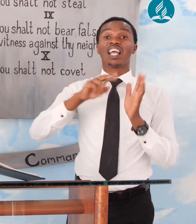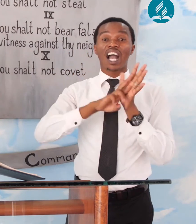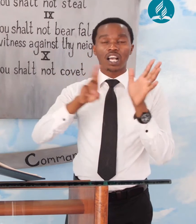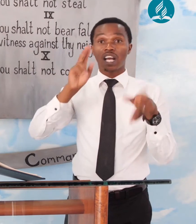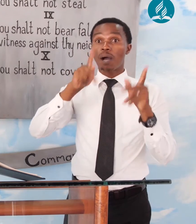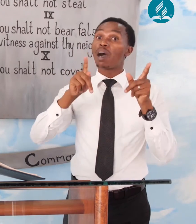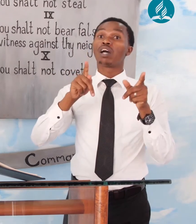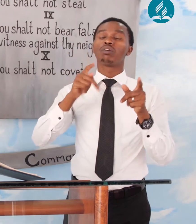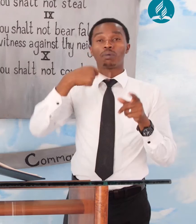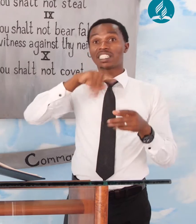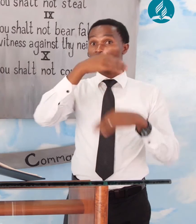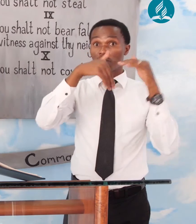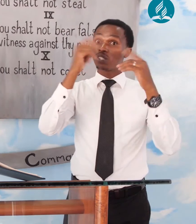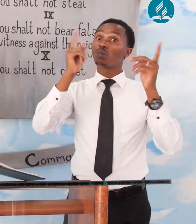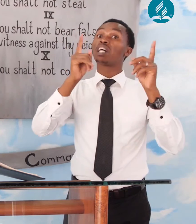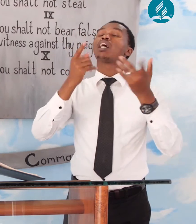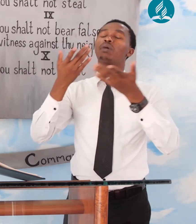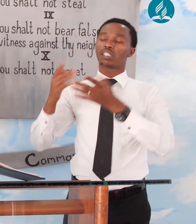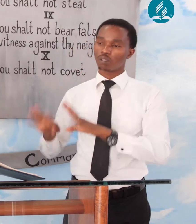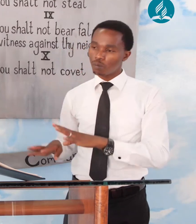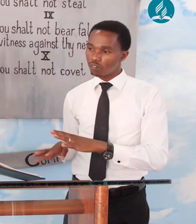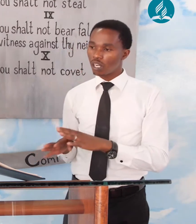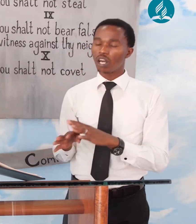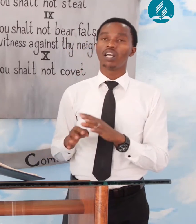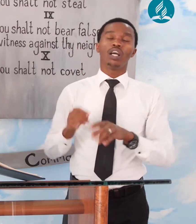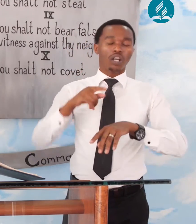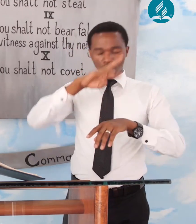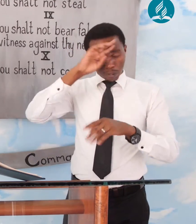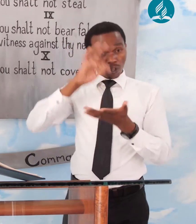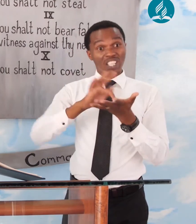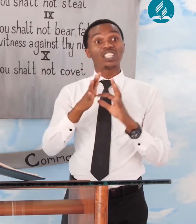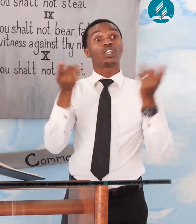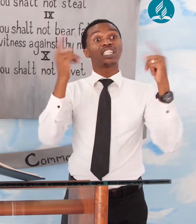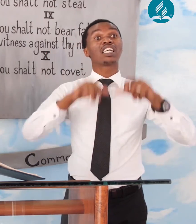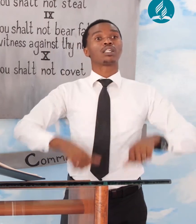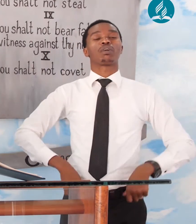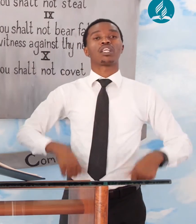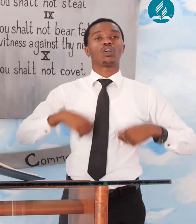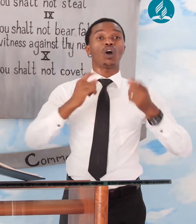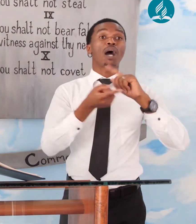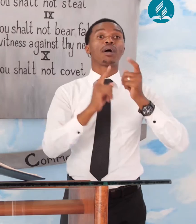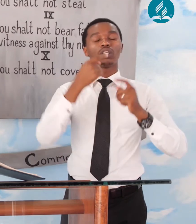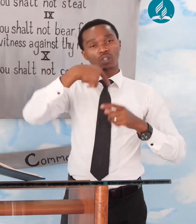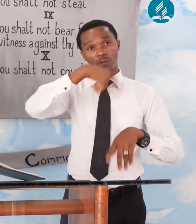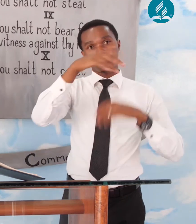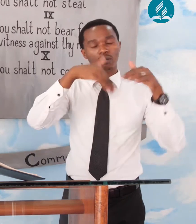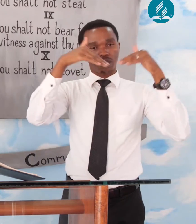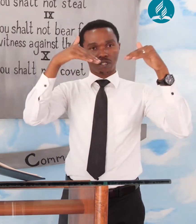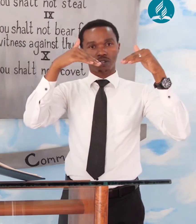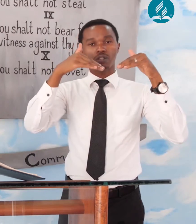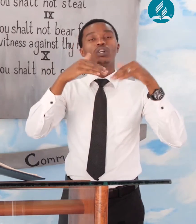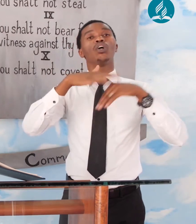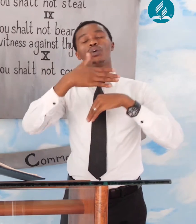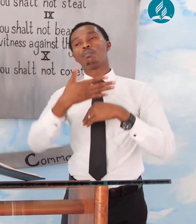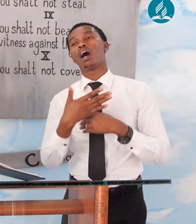Yesu azasanga bakiriho bagahindurwa kuko bazaba bafite kwizera Yesu agasanga ari abizera bakimutegereje